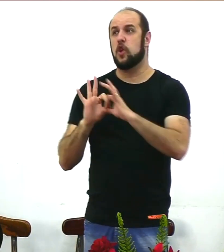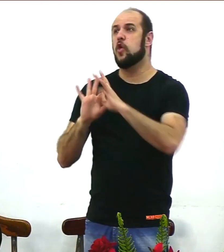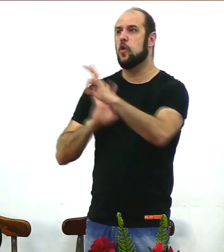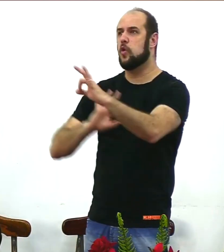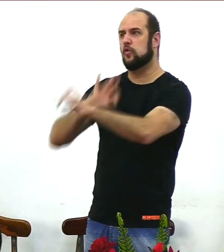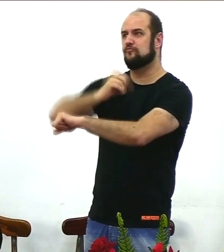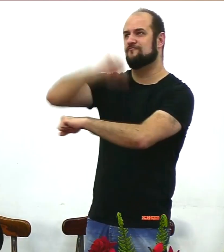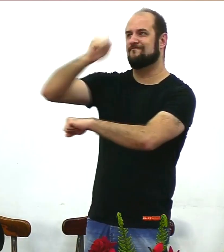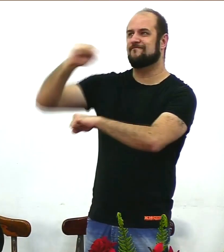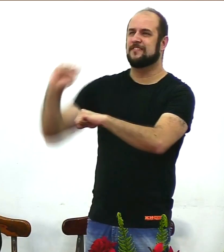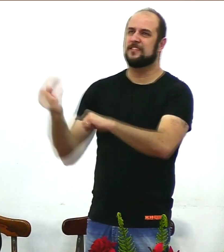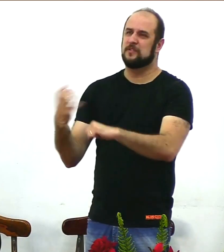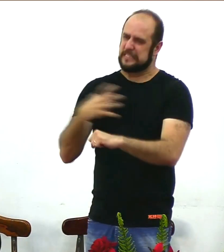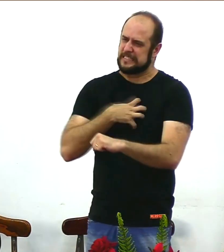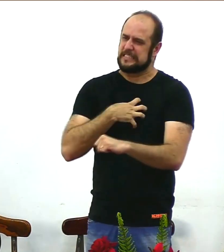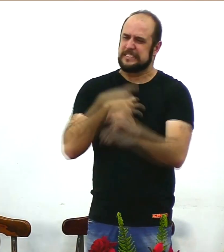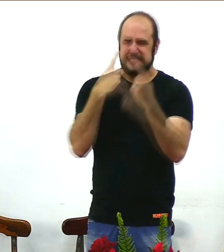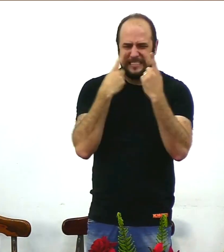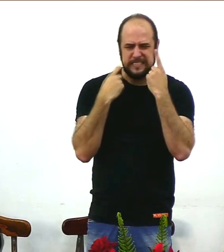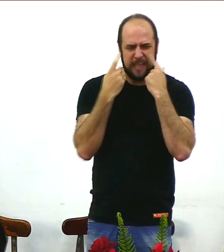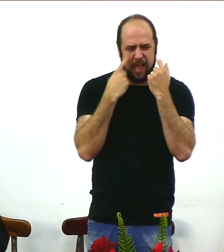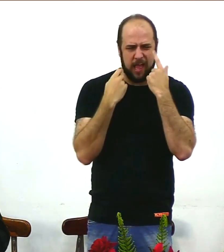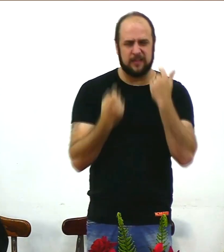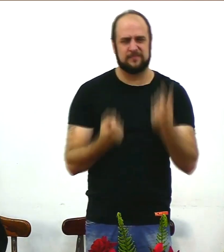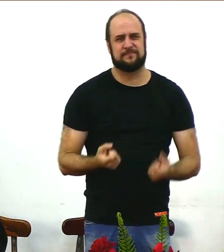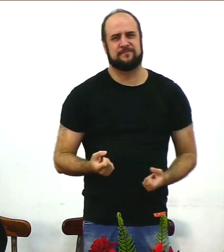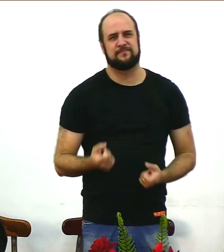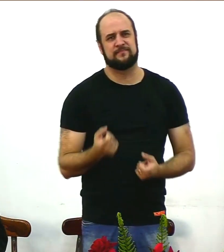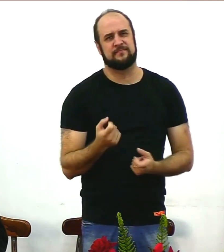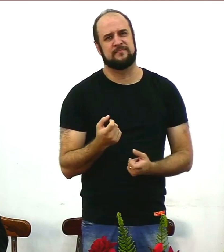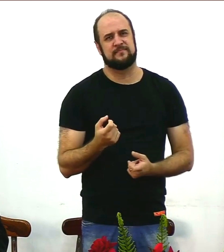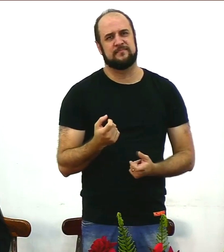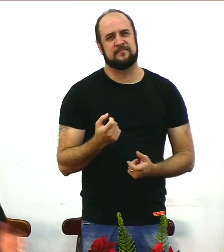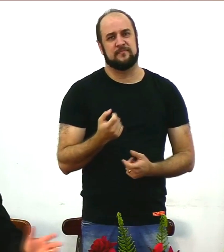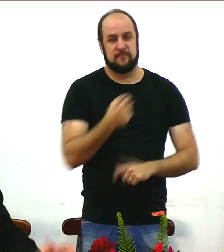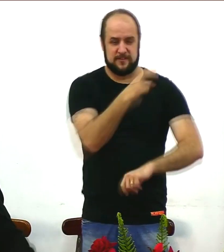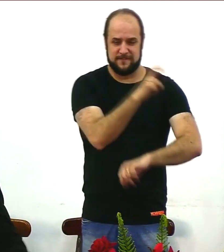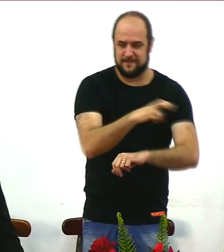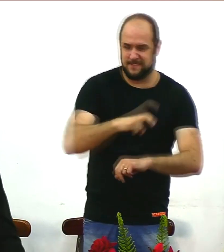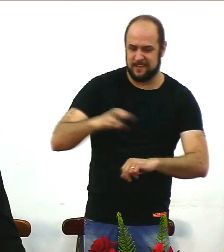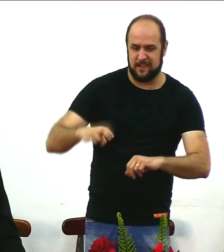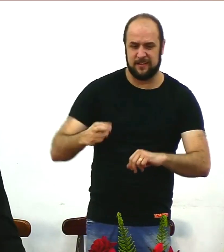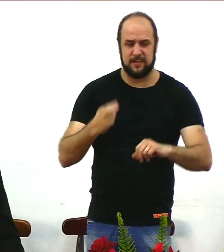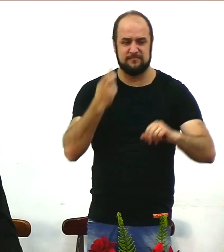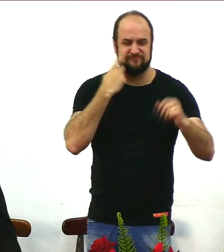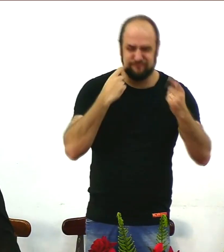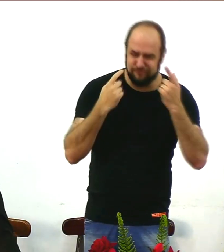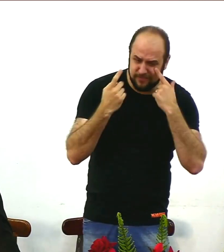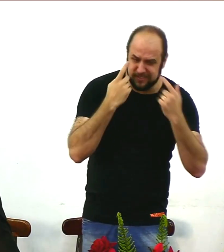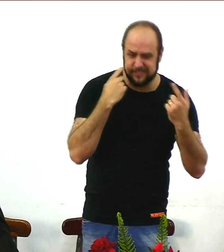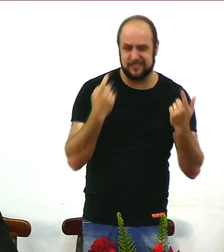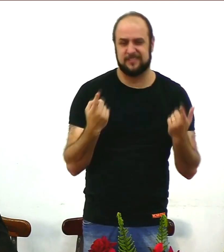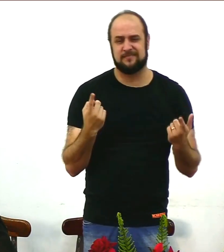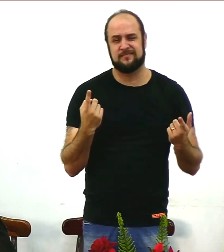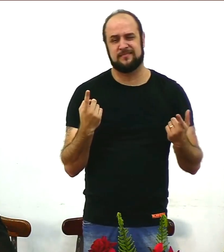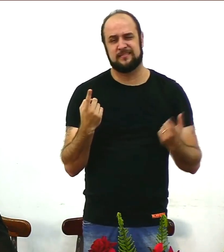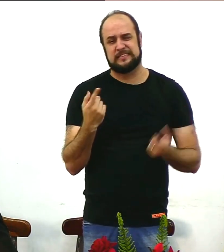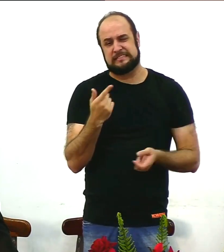que fôssemos alegres e diziam: entoai-nos algum dos cânticos de